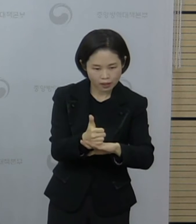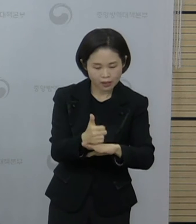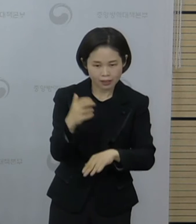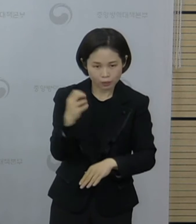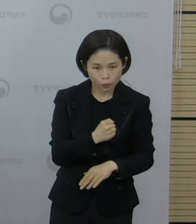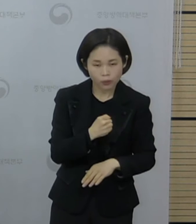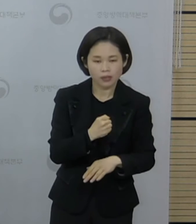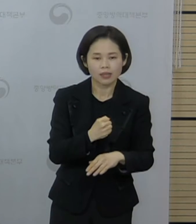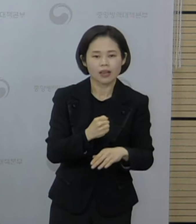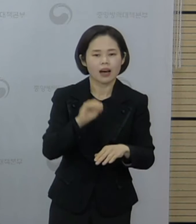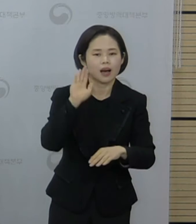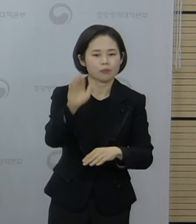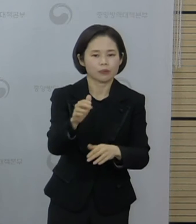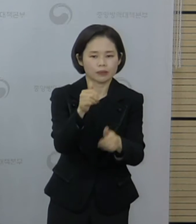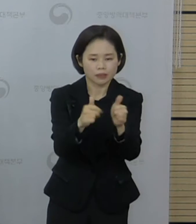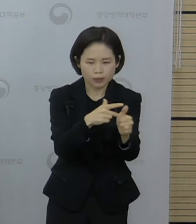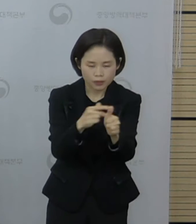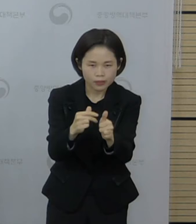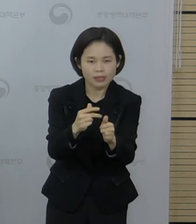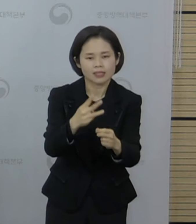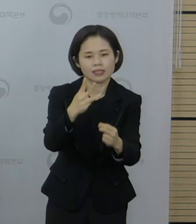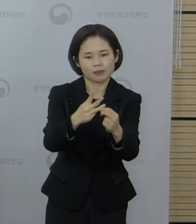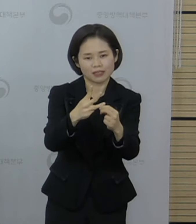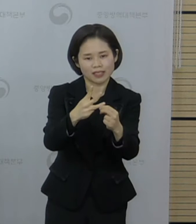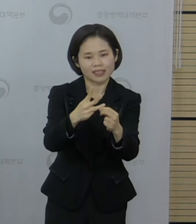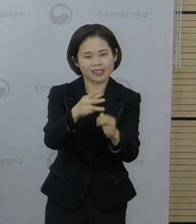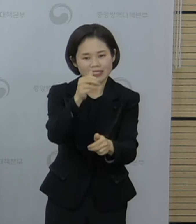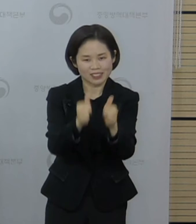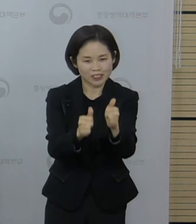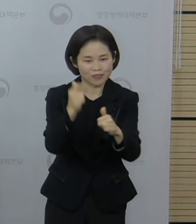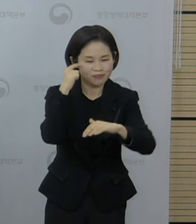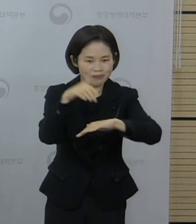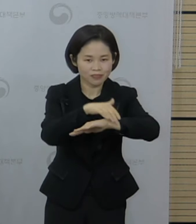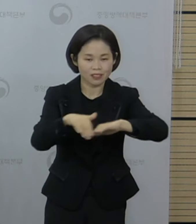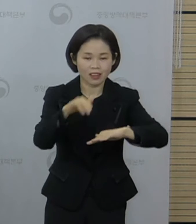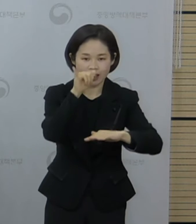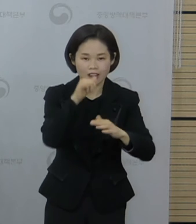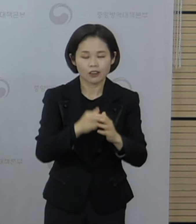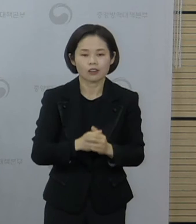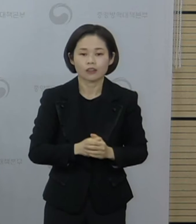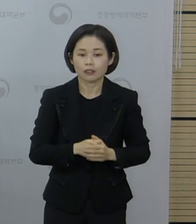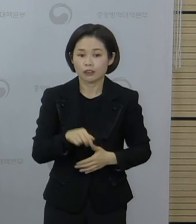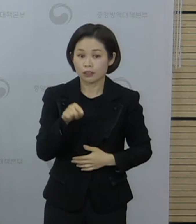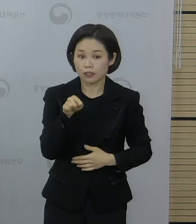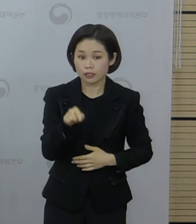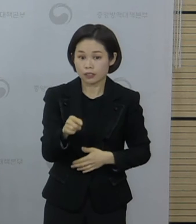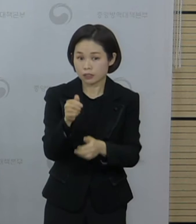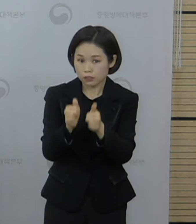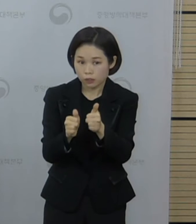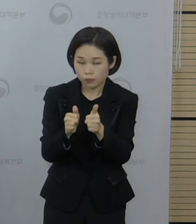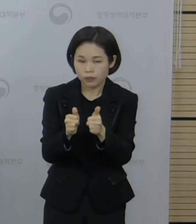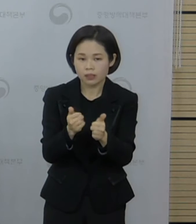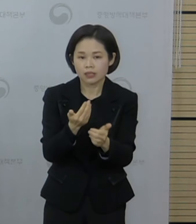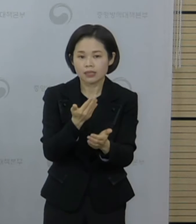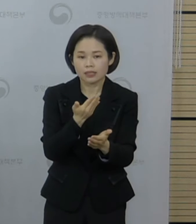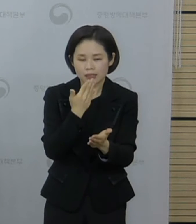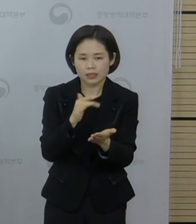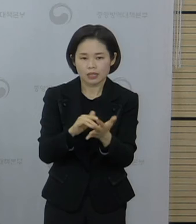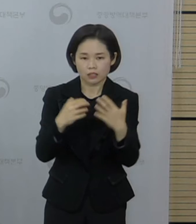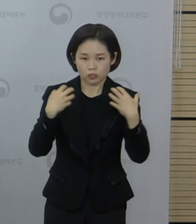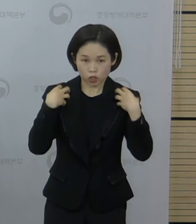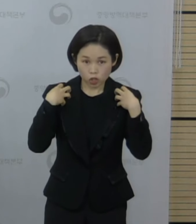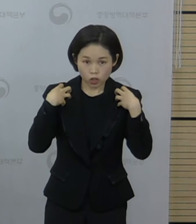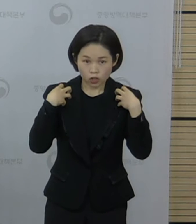3상 임상시험을 진행할 예정으로 있습니다 동 건에 대해서는 식품의약품안전처 에서